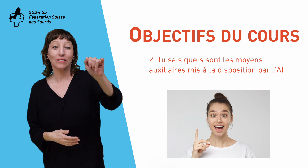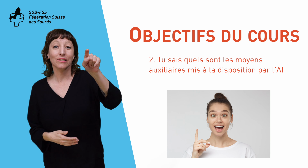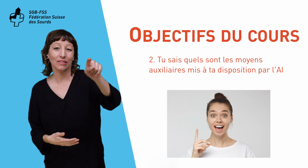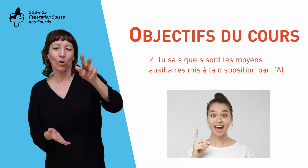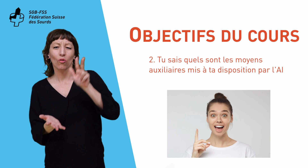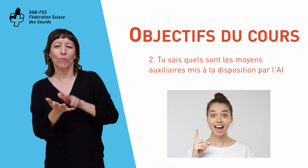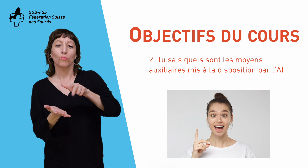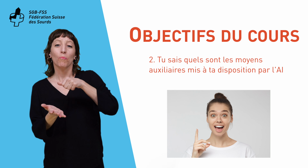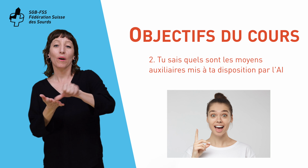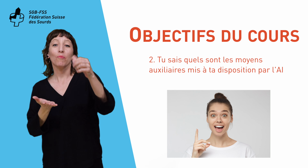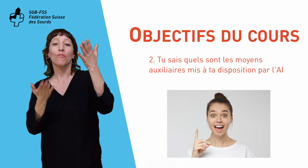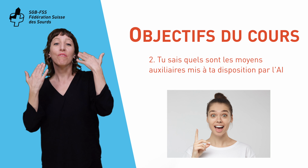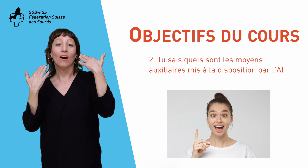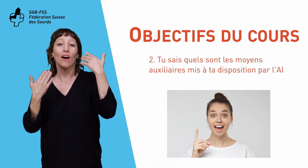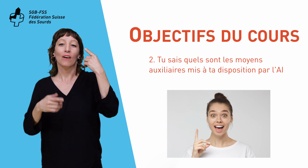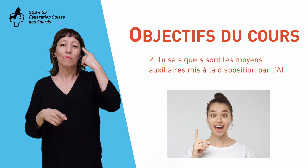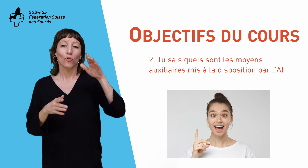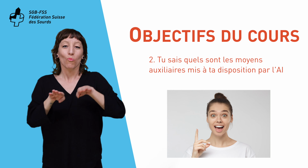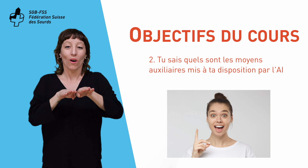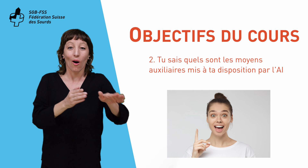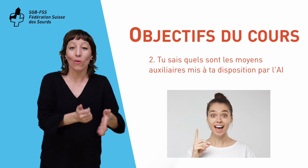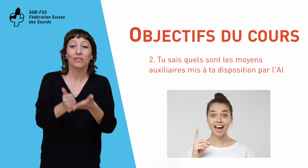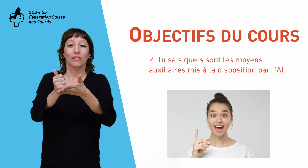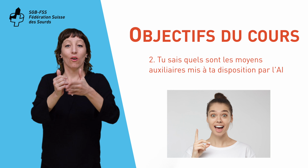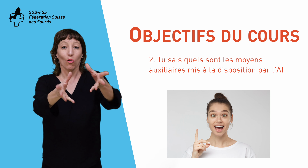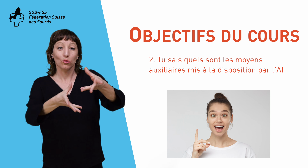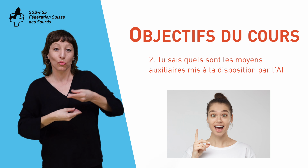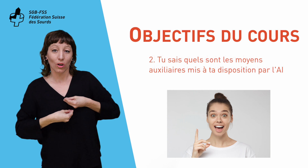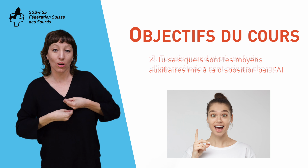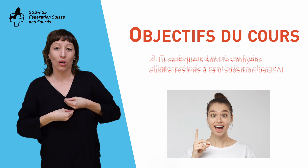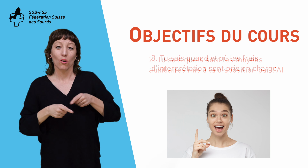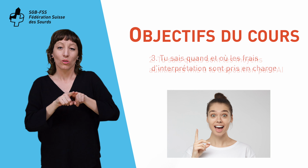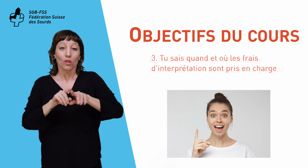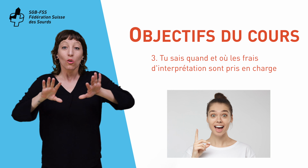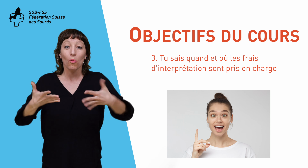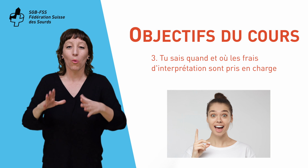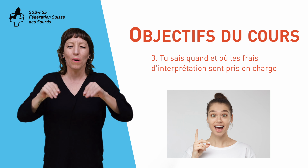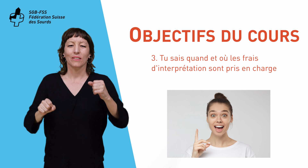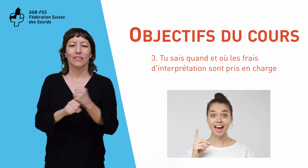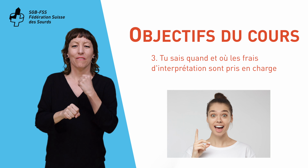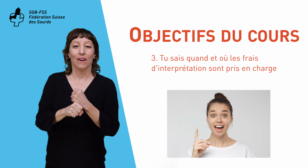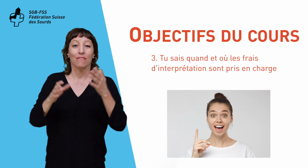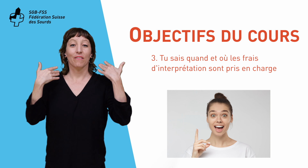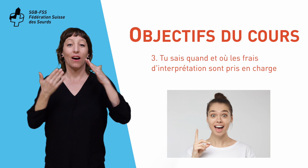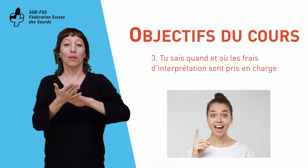manière d'obtenir des garanties de paiement pour les moyens auxiliaires de l'AI et sur la manière de gérer les